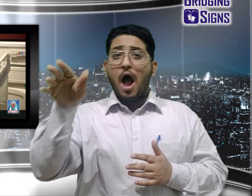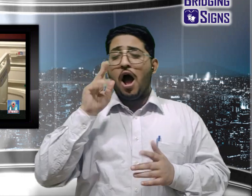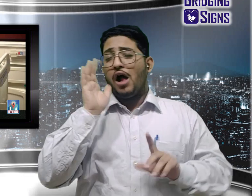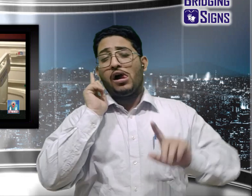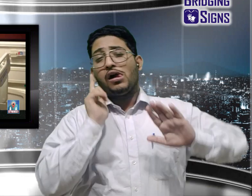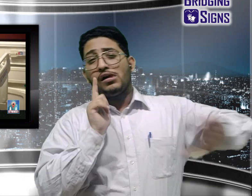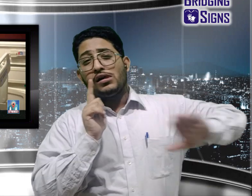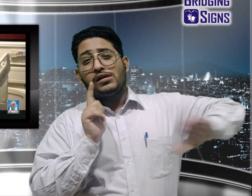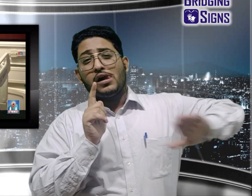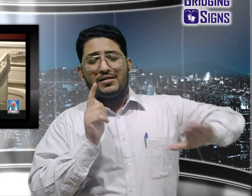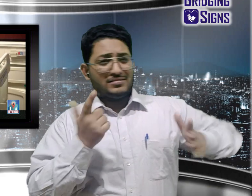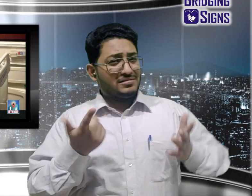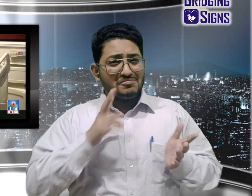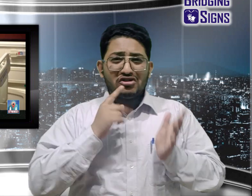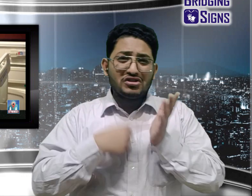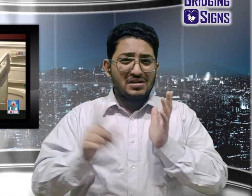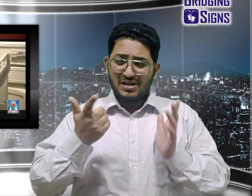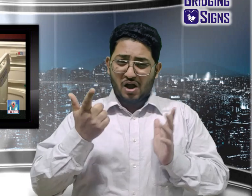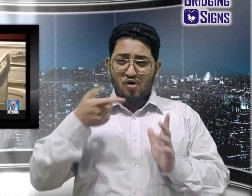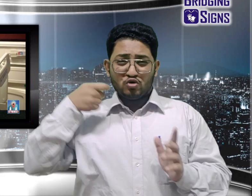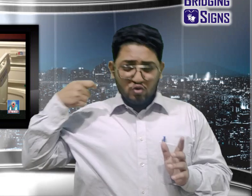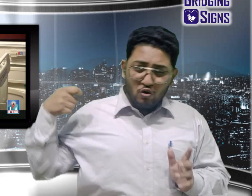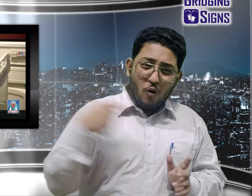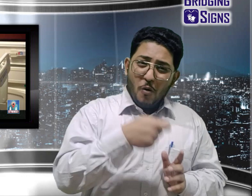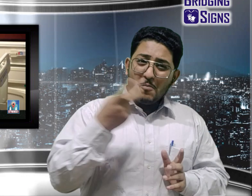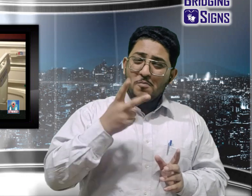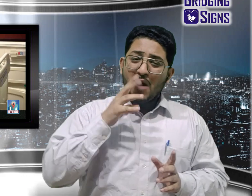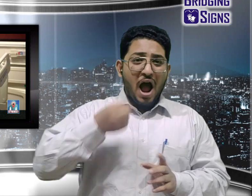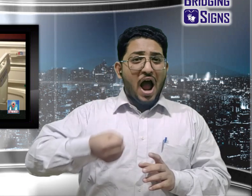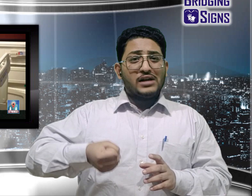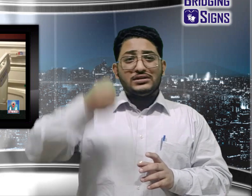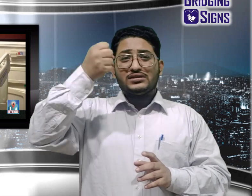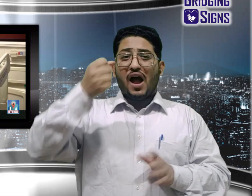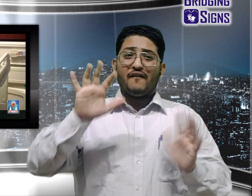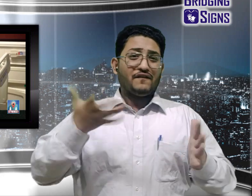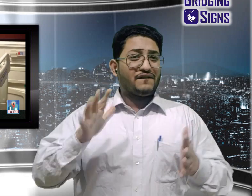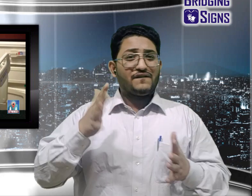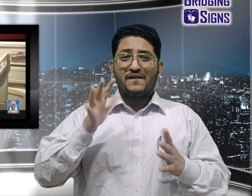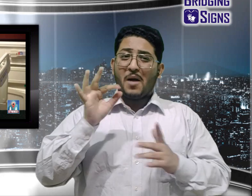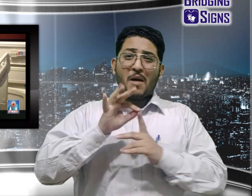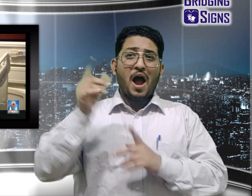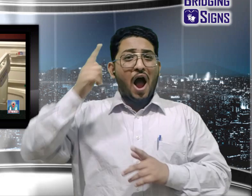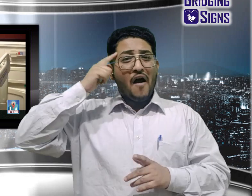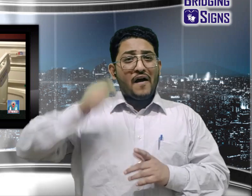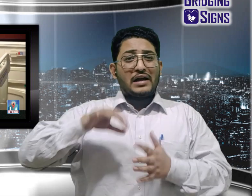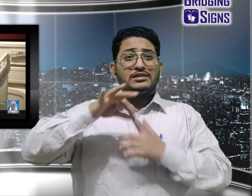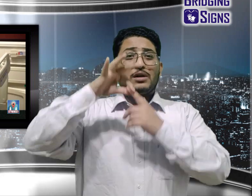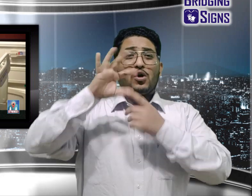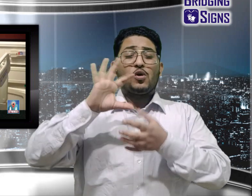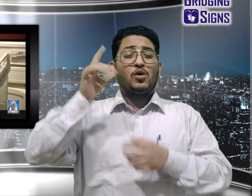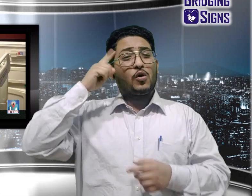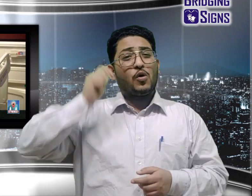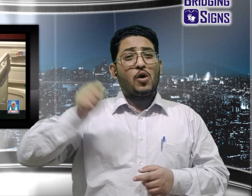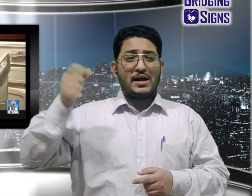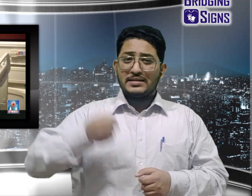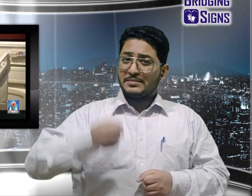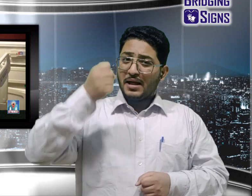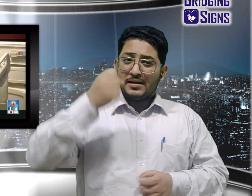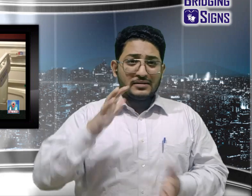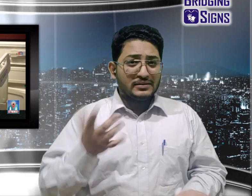हैं। तो मेरी नज़र में ये बहुत ज्यादती हो रही है, इंसाफ का तकाजा पूरा नहीं किया जा रहा है।